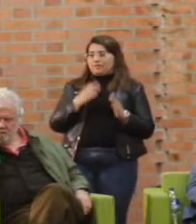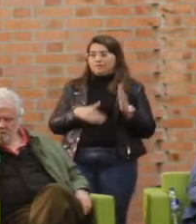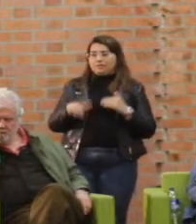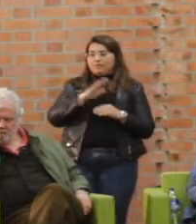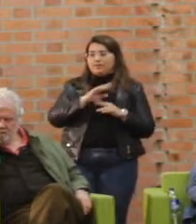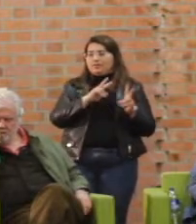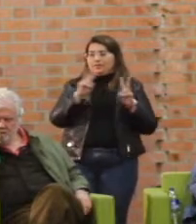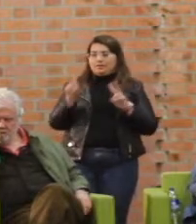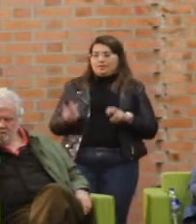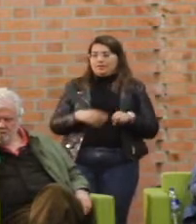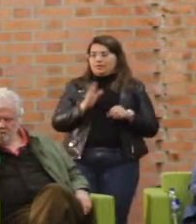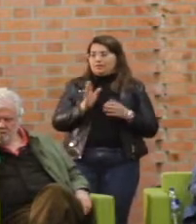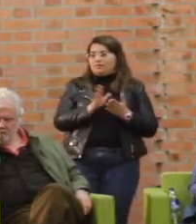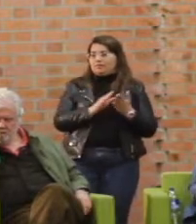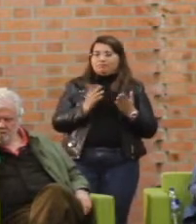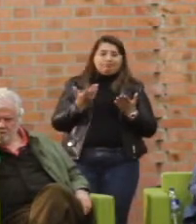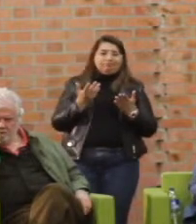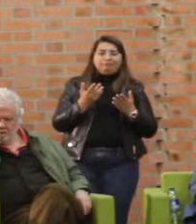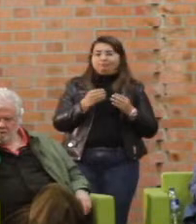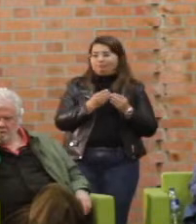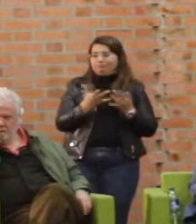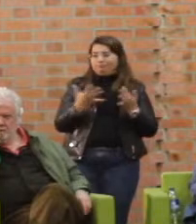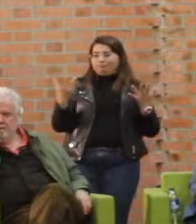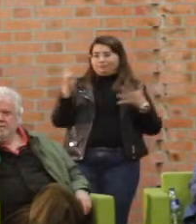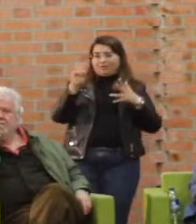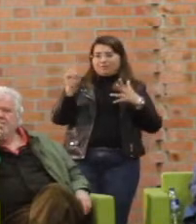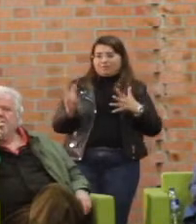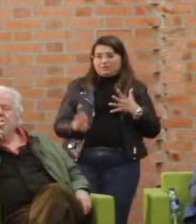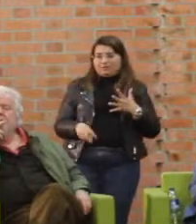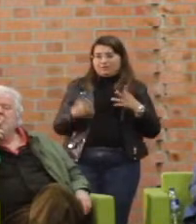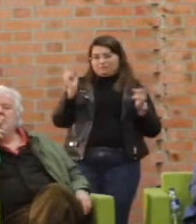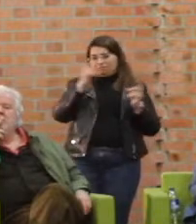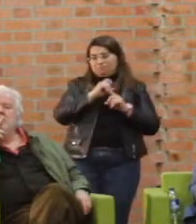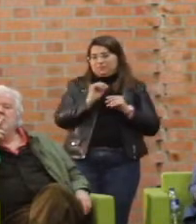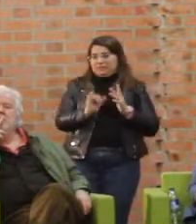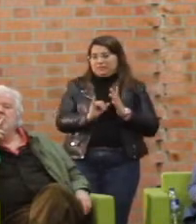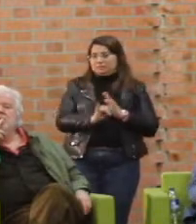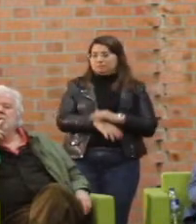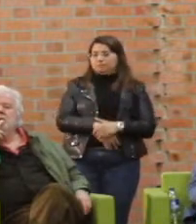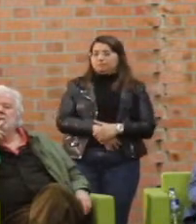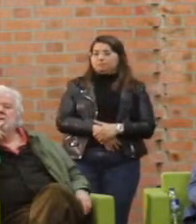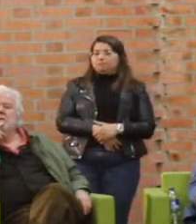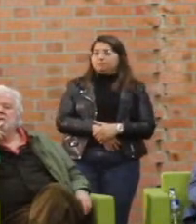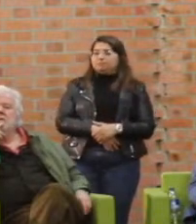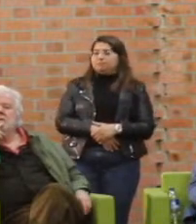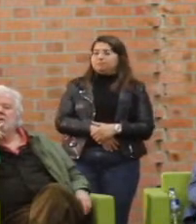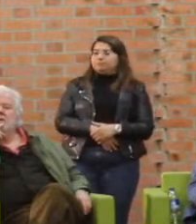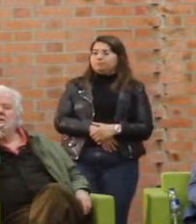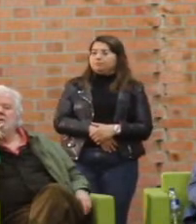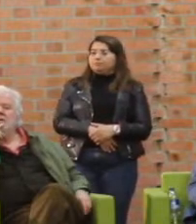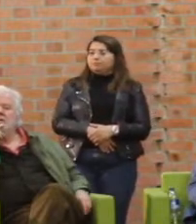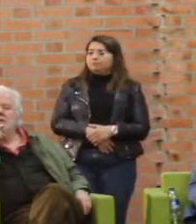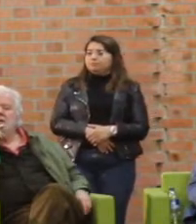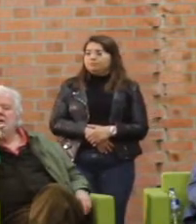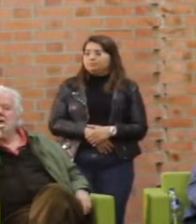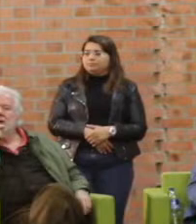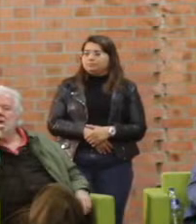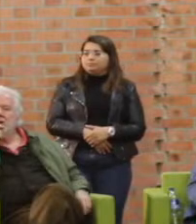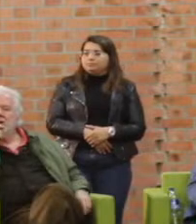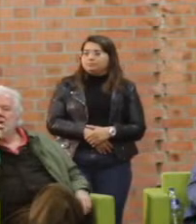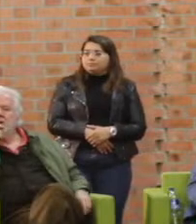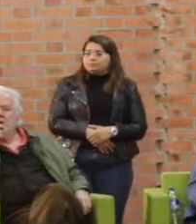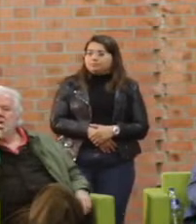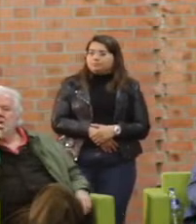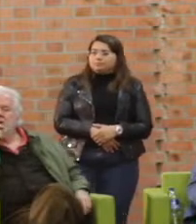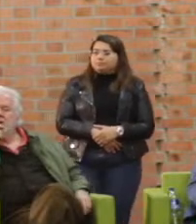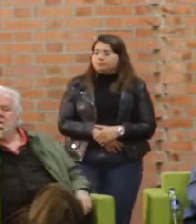por temas de raza ruralidad etcétera clase lo otro que yo diría es que